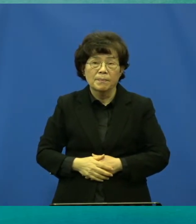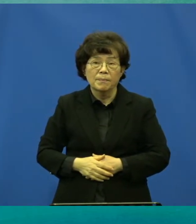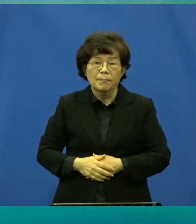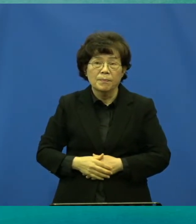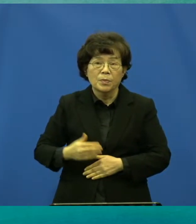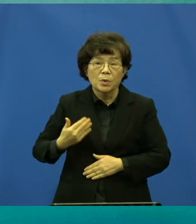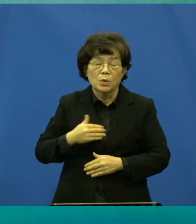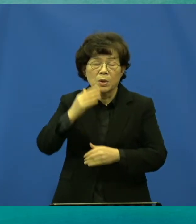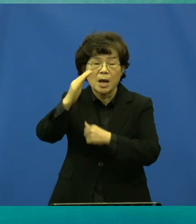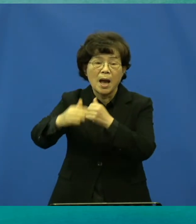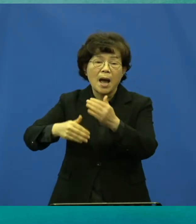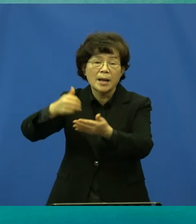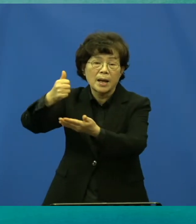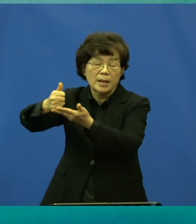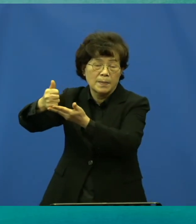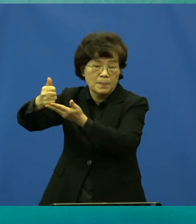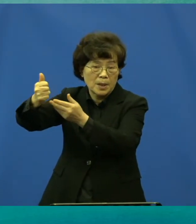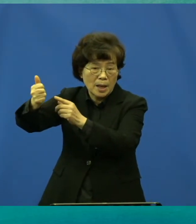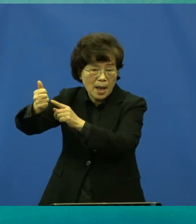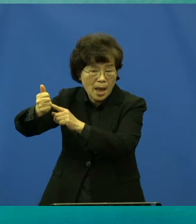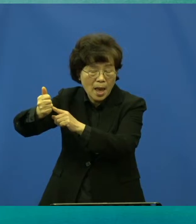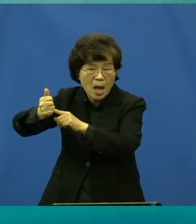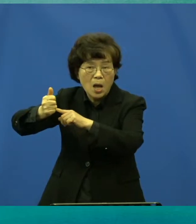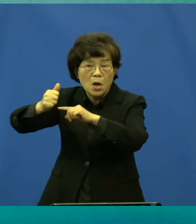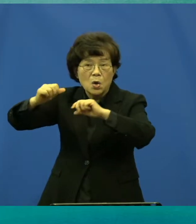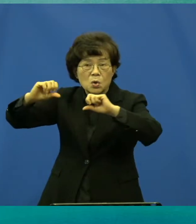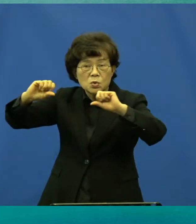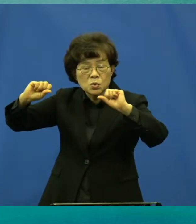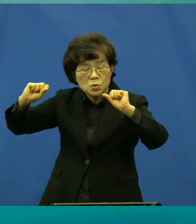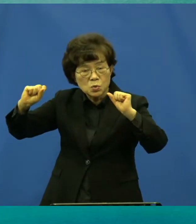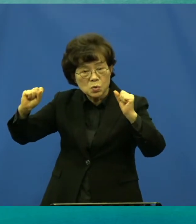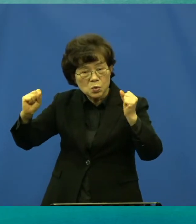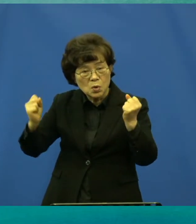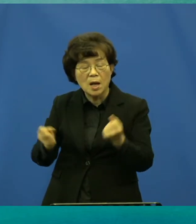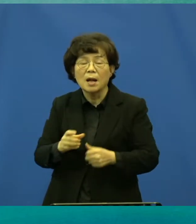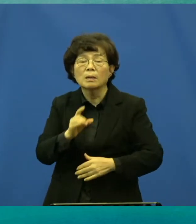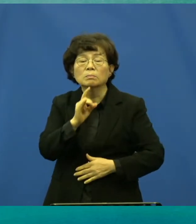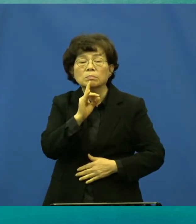우리는 그분에게 순종을 할 따름입니다.